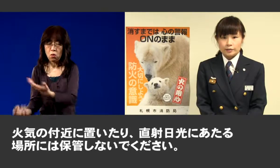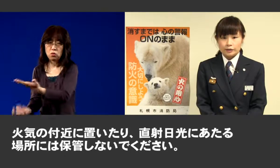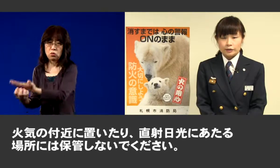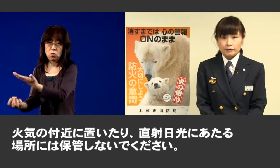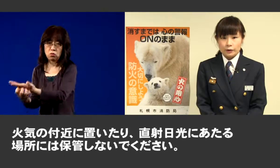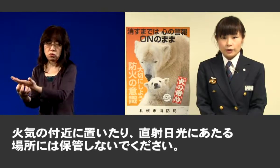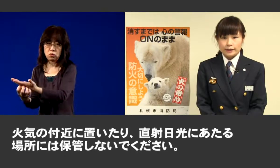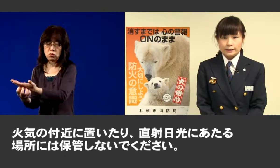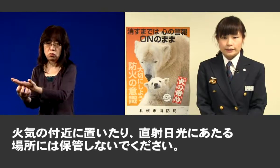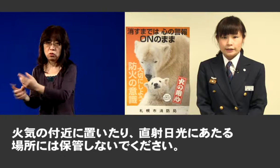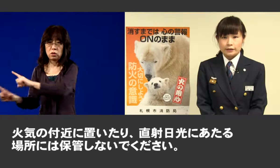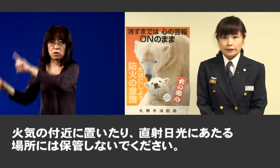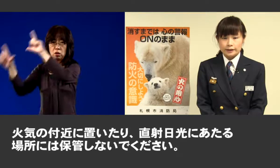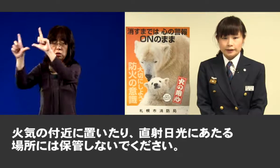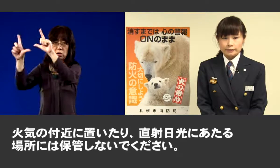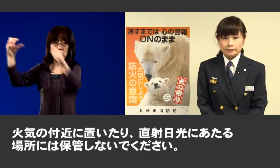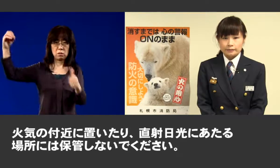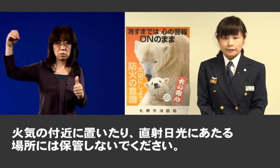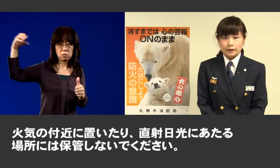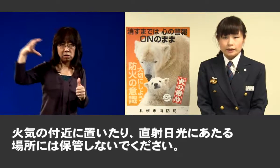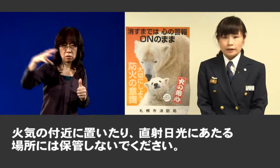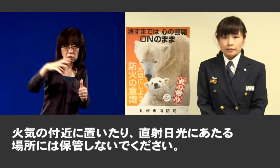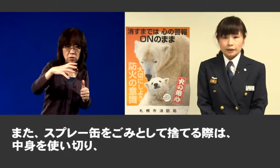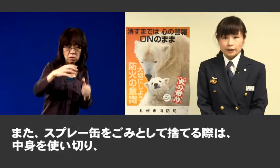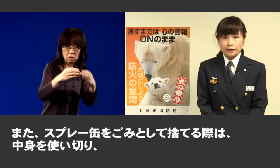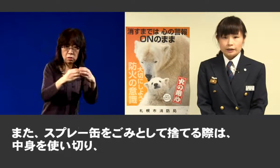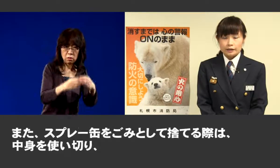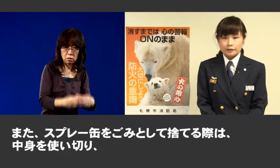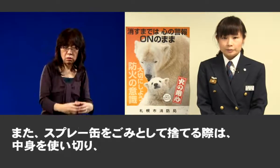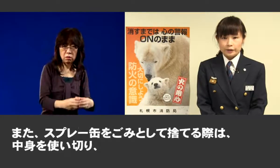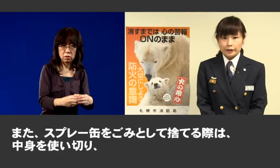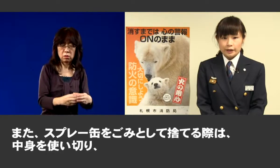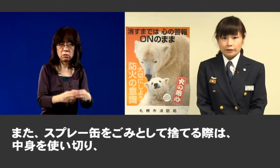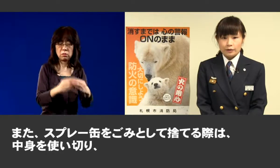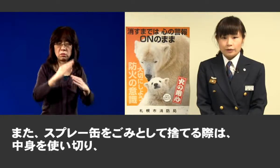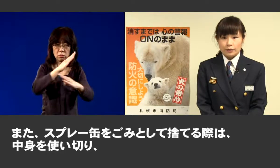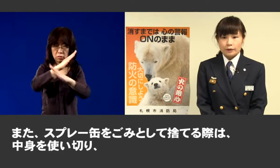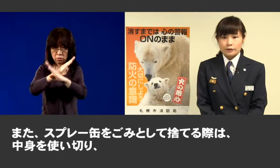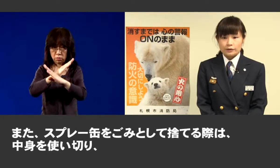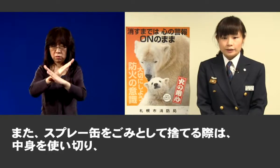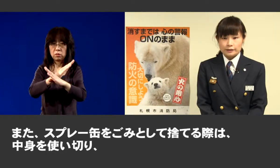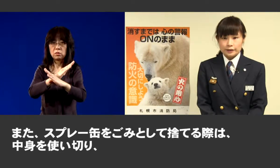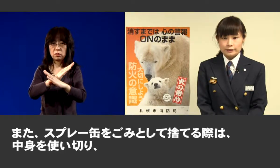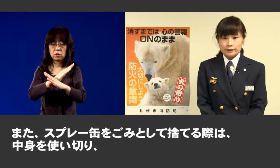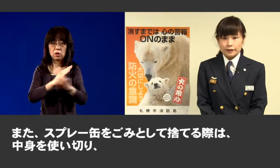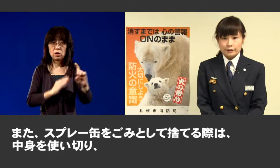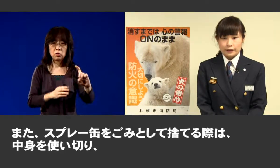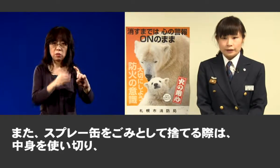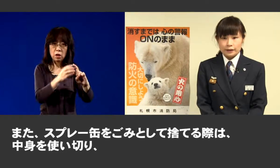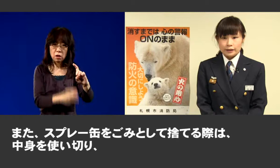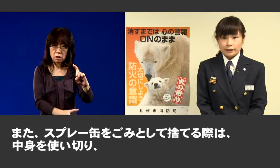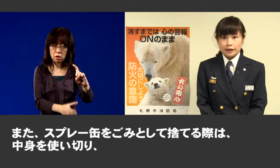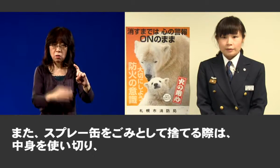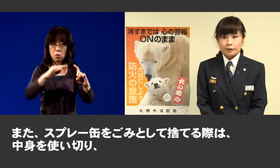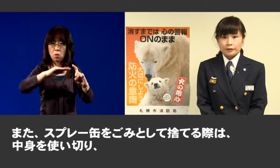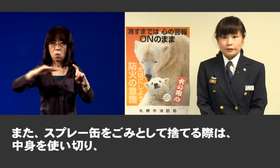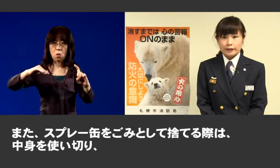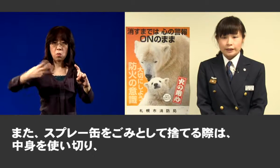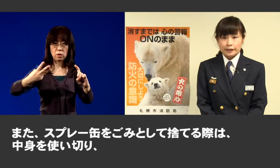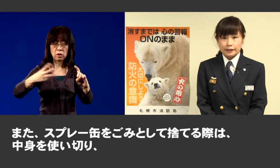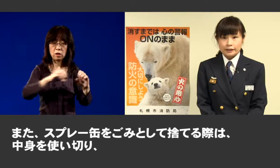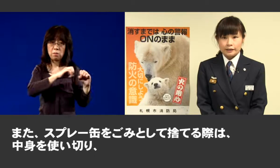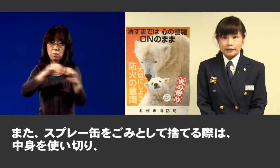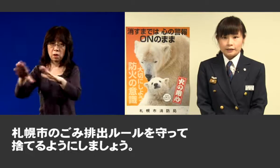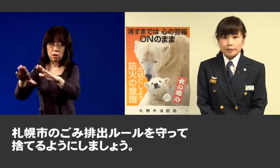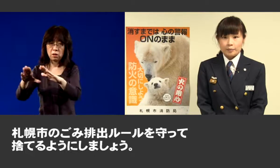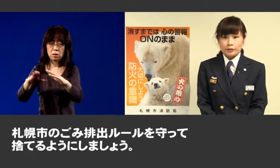に当たる場所には保管しないでください。また、スプレー缶をゴミとして捨てる際は、中身を使